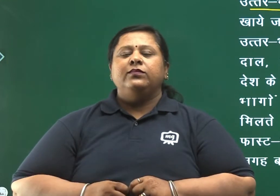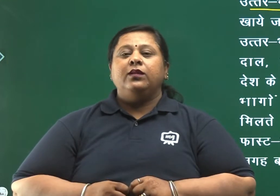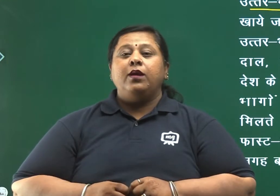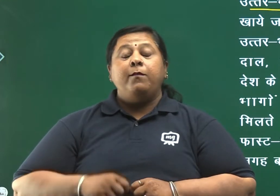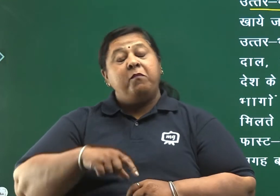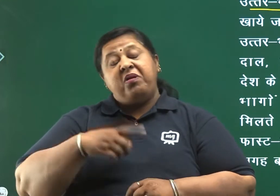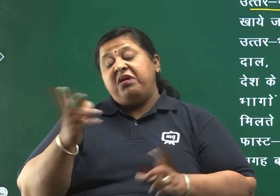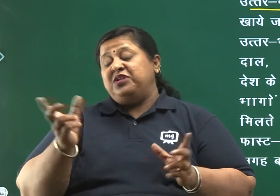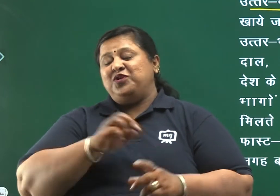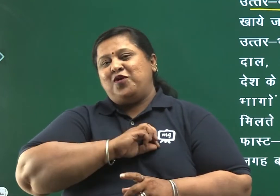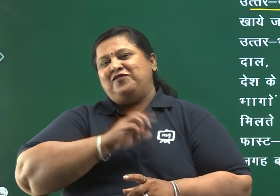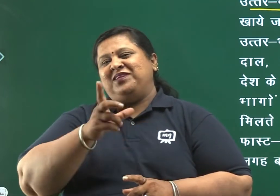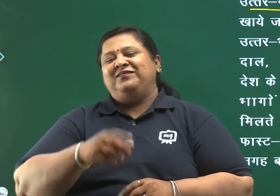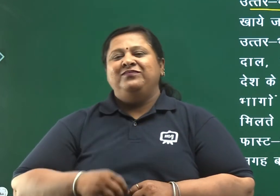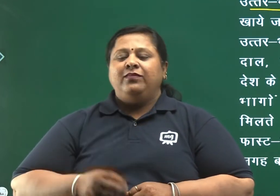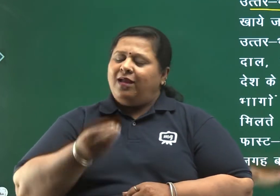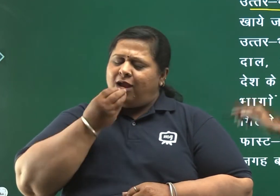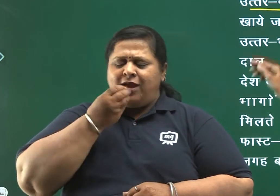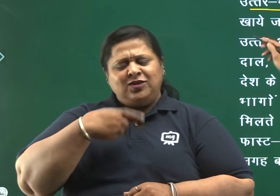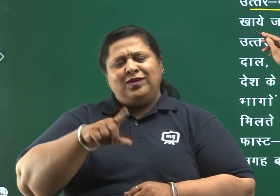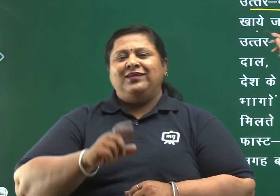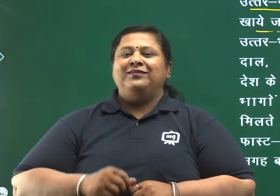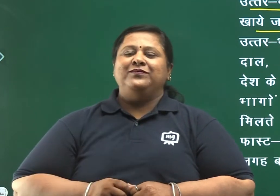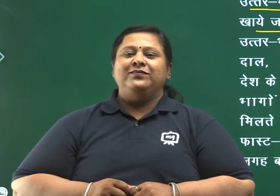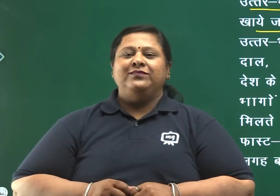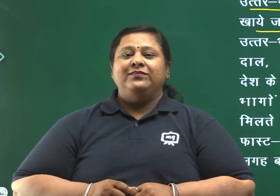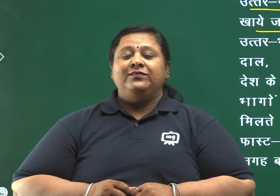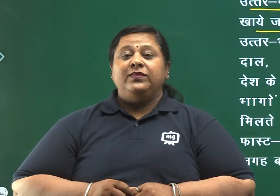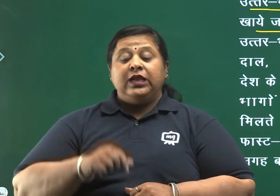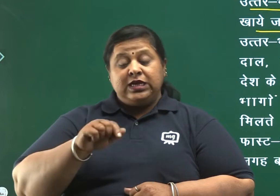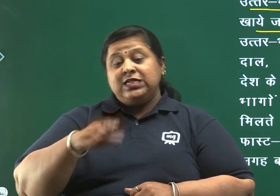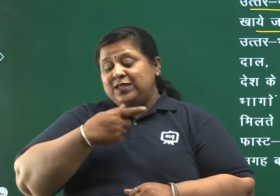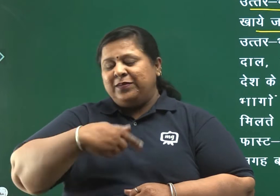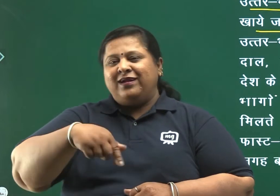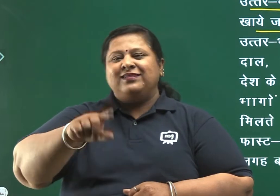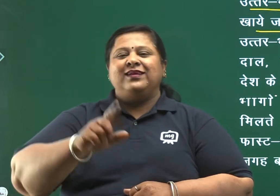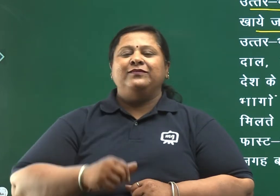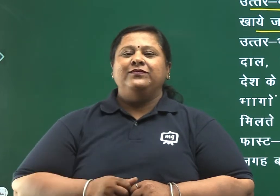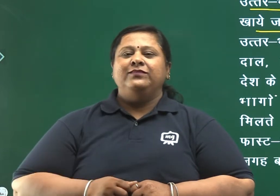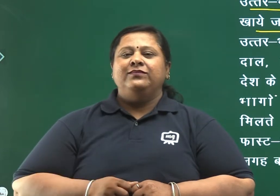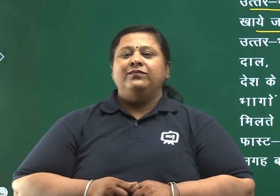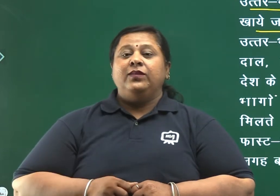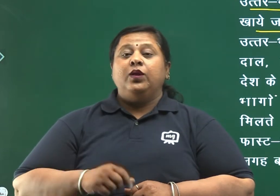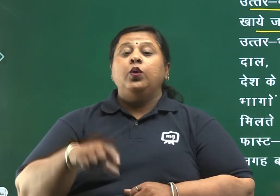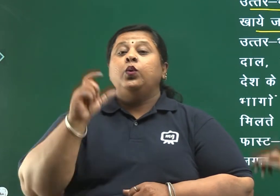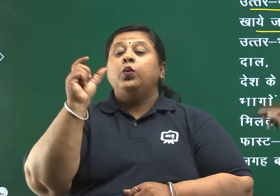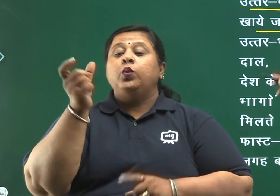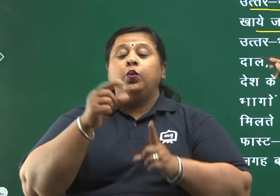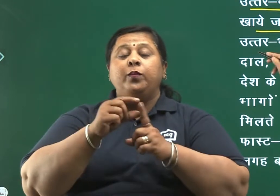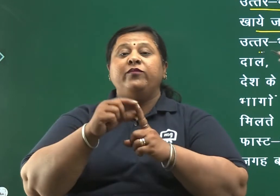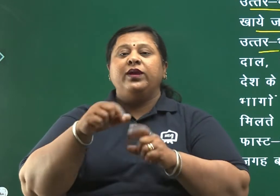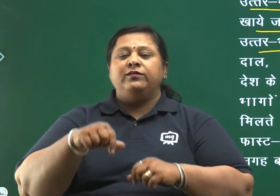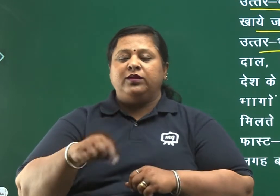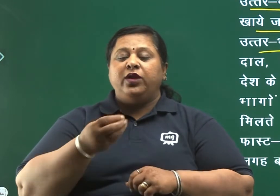बड़े चाव से खाए जाते हैं। इसी प्रकार से उत्तर भारतीय